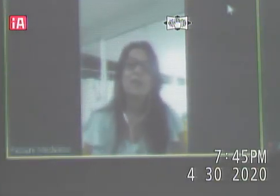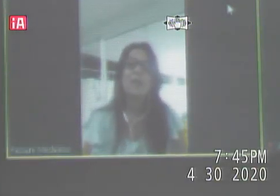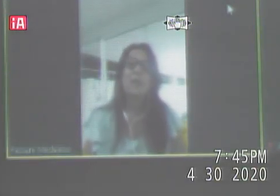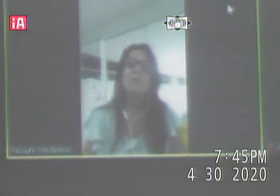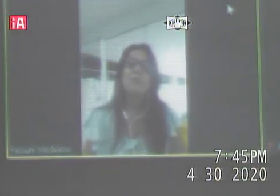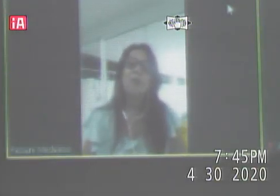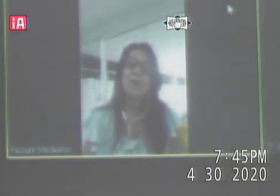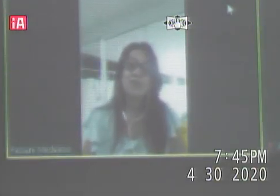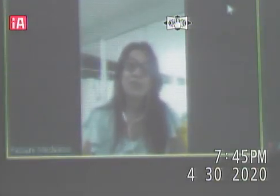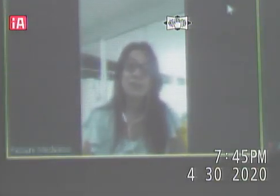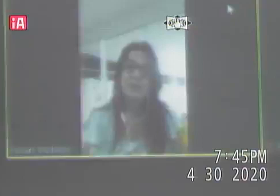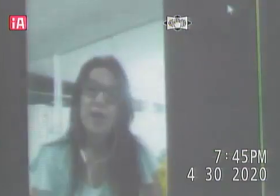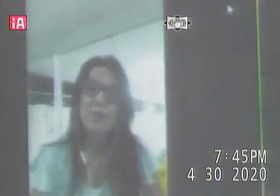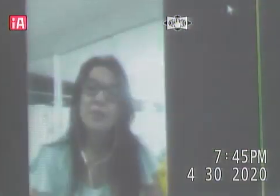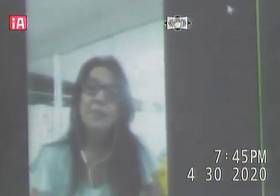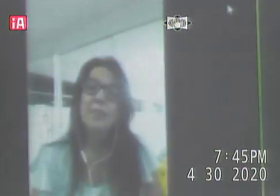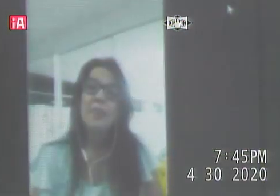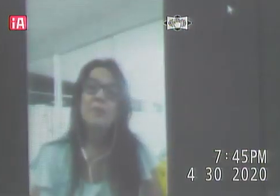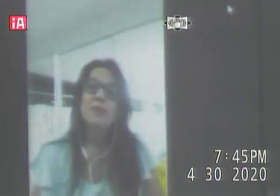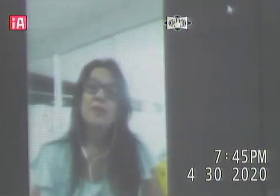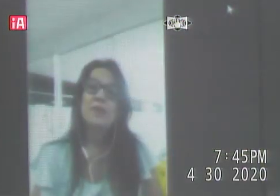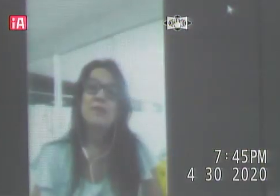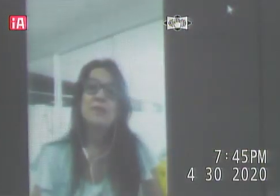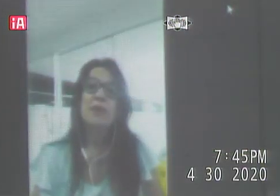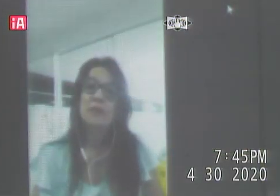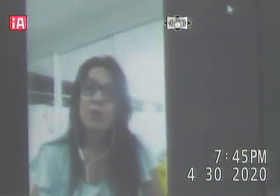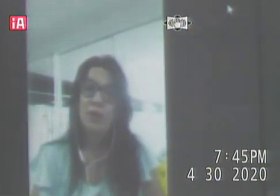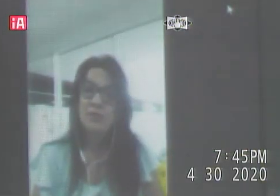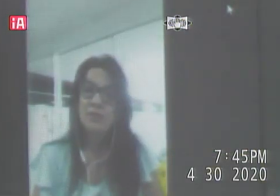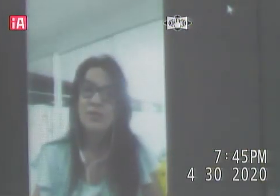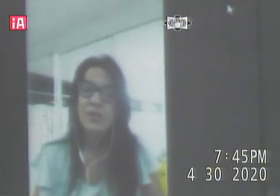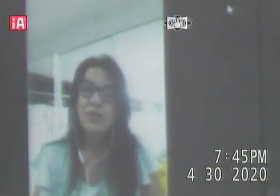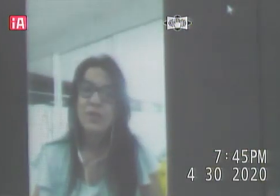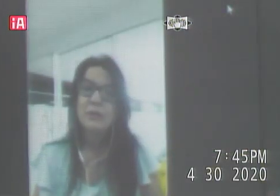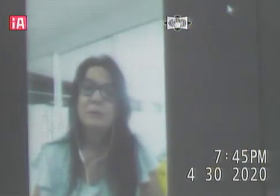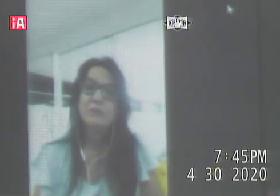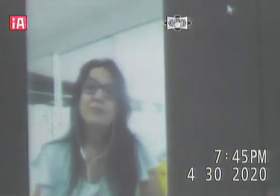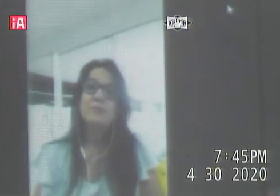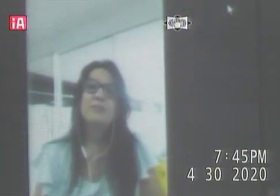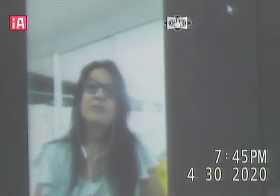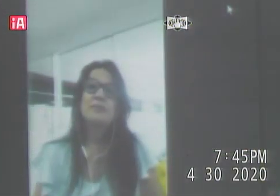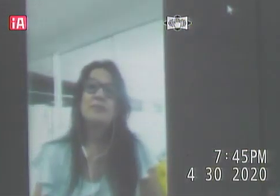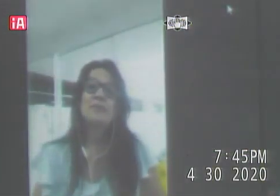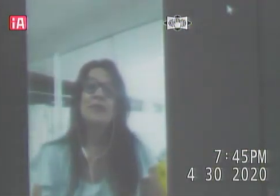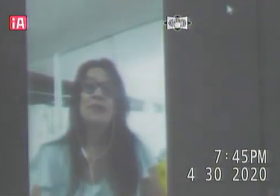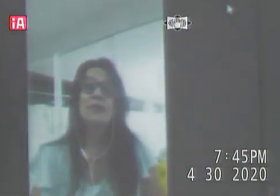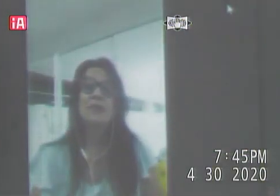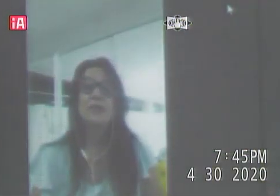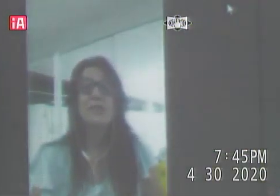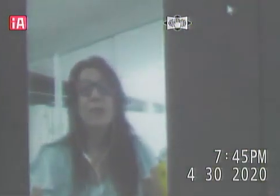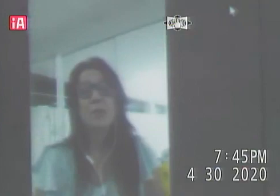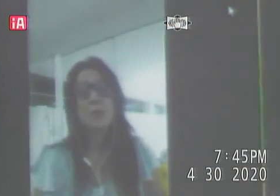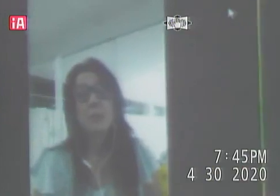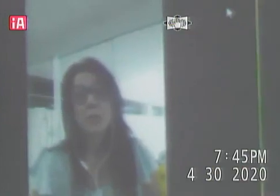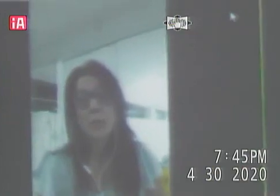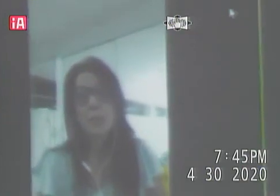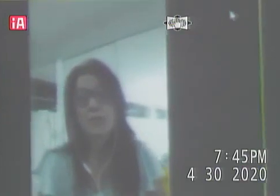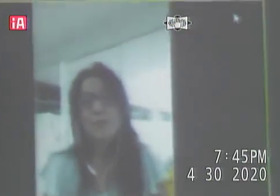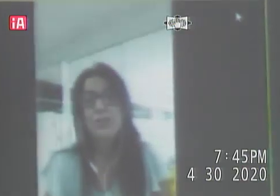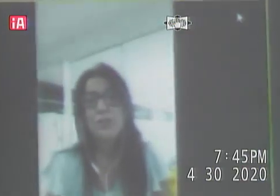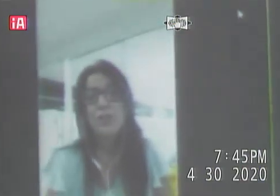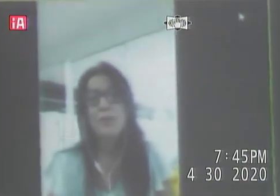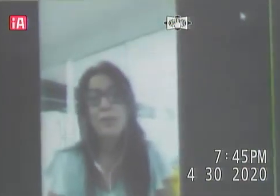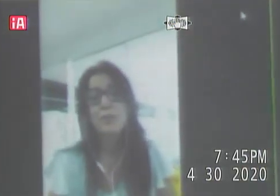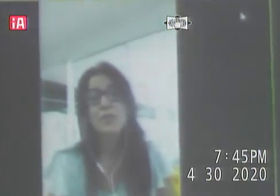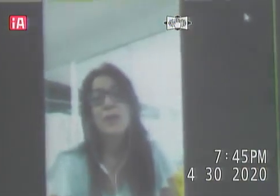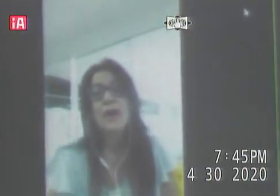sociais, os vídeos que a gente sabe, muitas das vezes maldosos que chegam, a gente sabe que num primeiro momento a